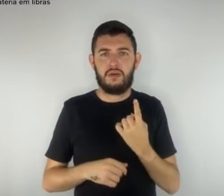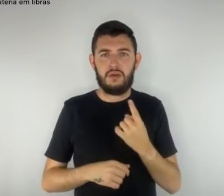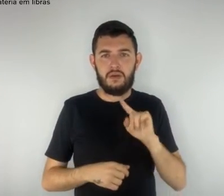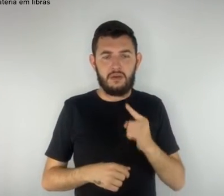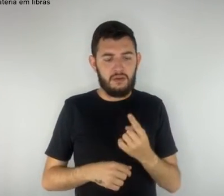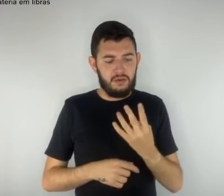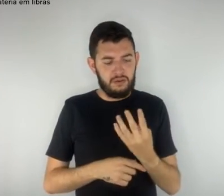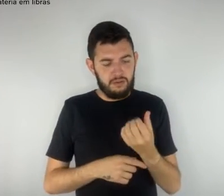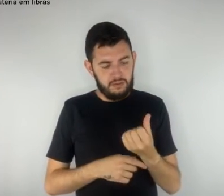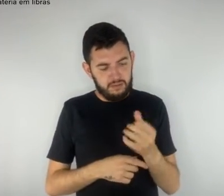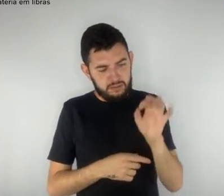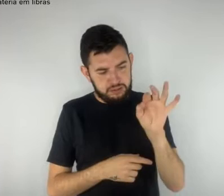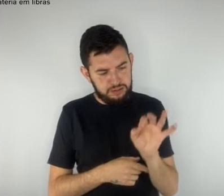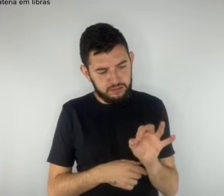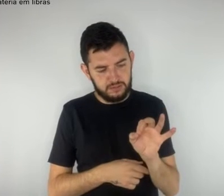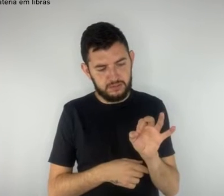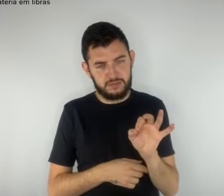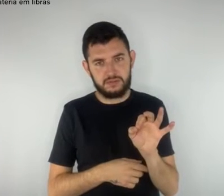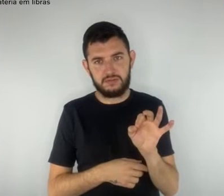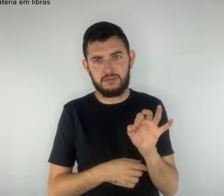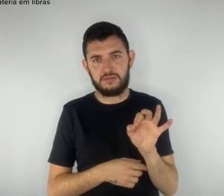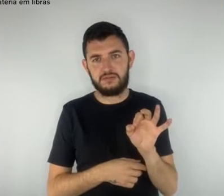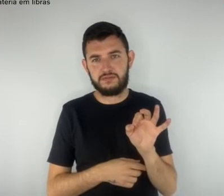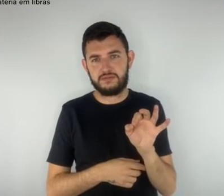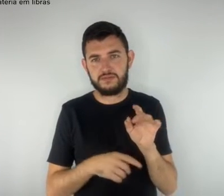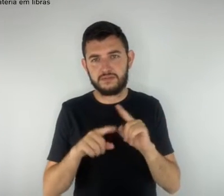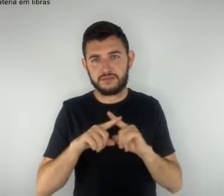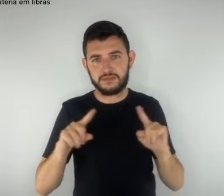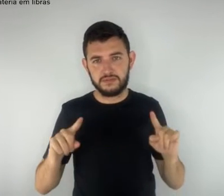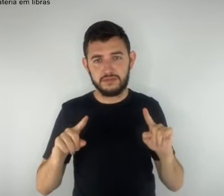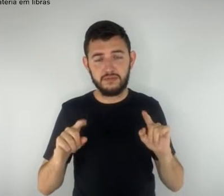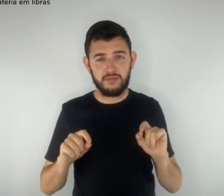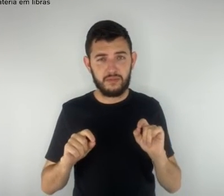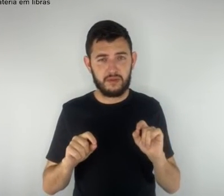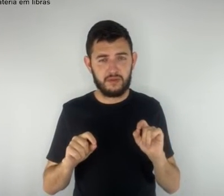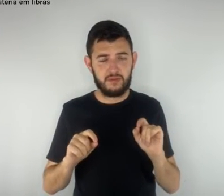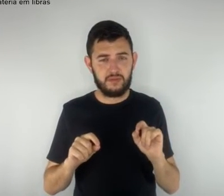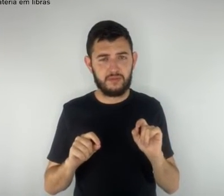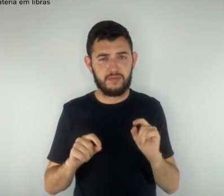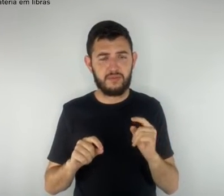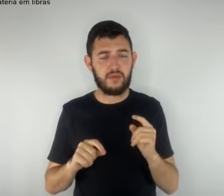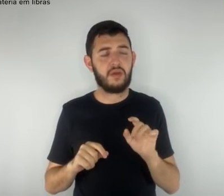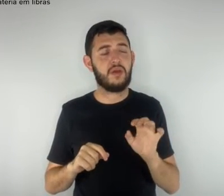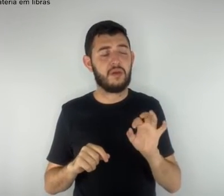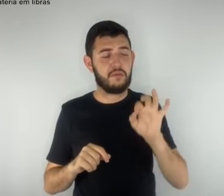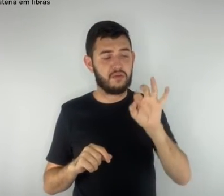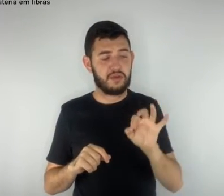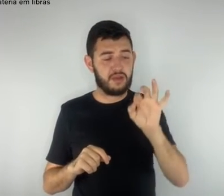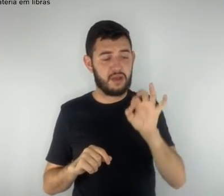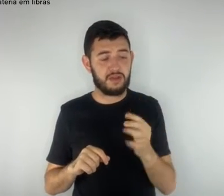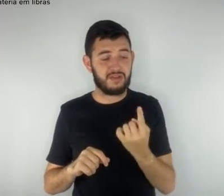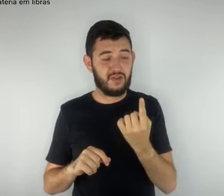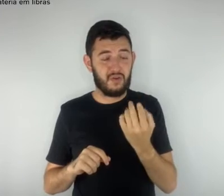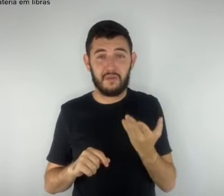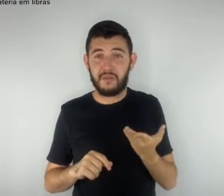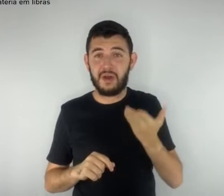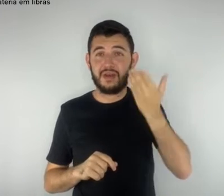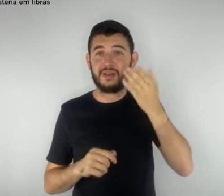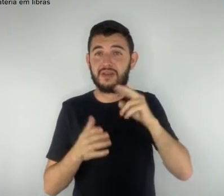1,46. Quando o índice está acima de 1, significa que a pandemia está em expansão.